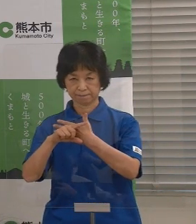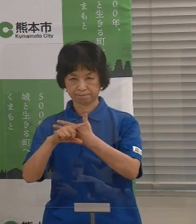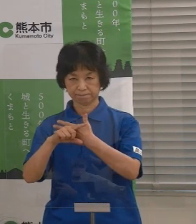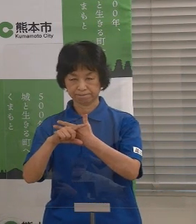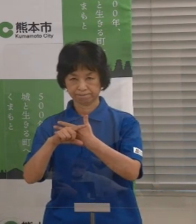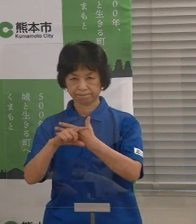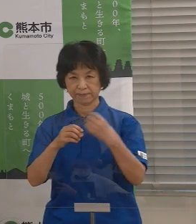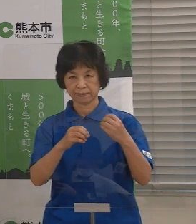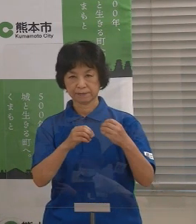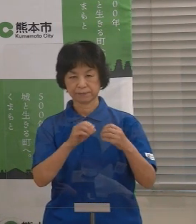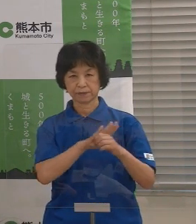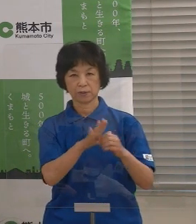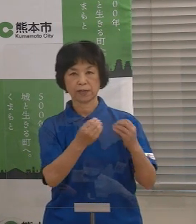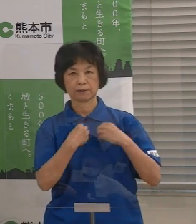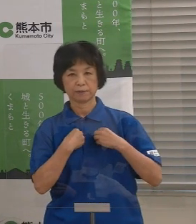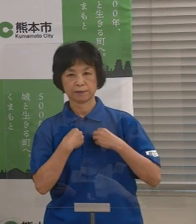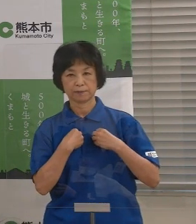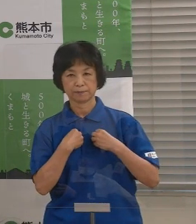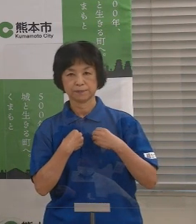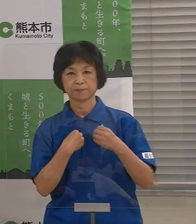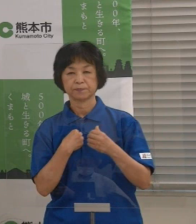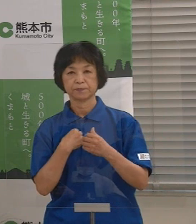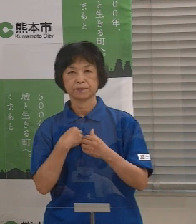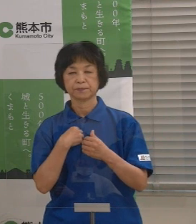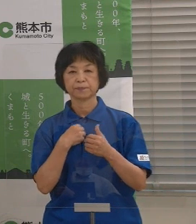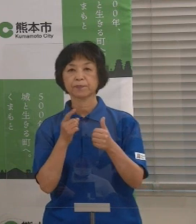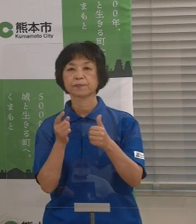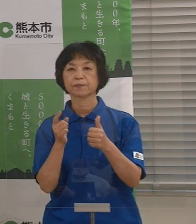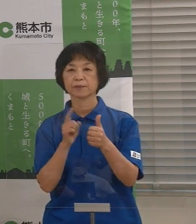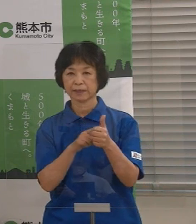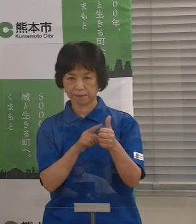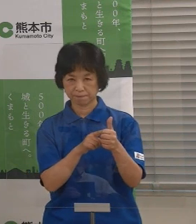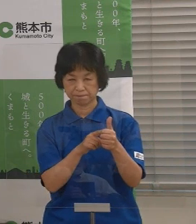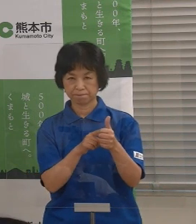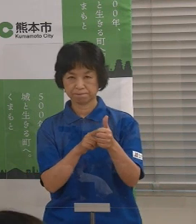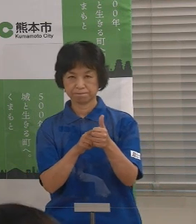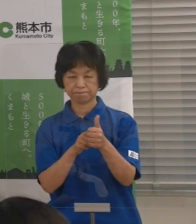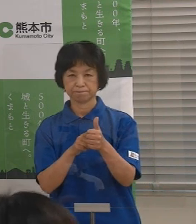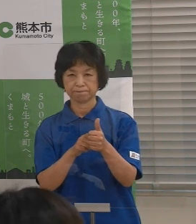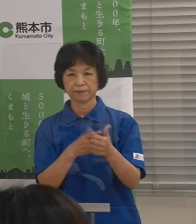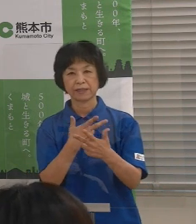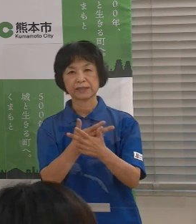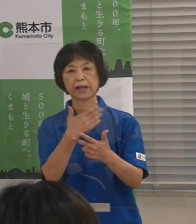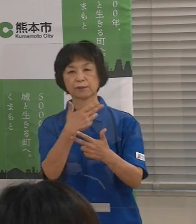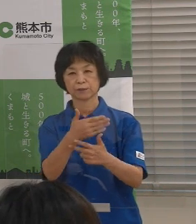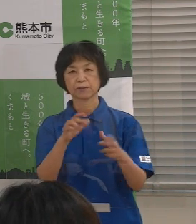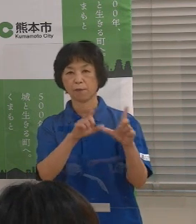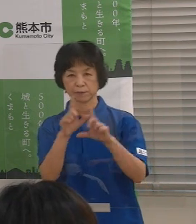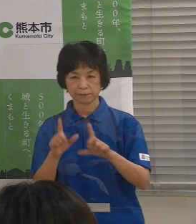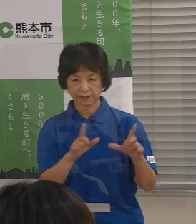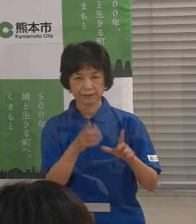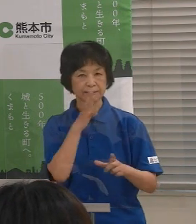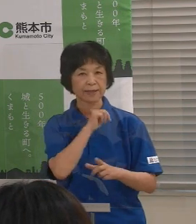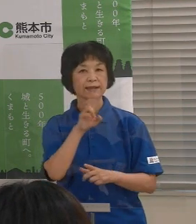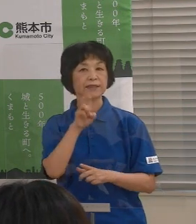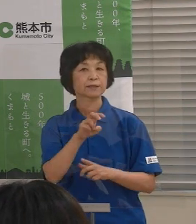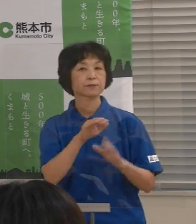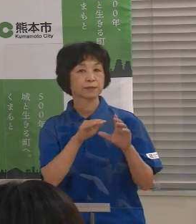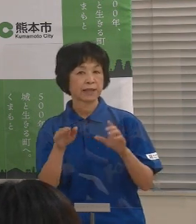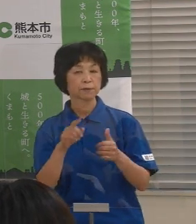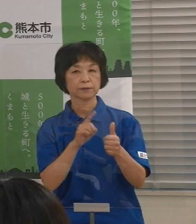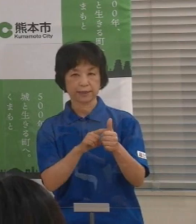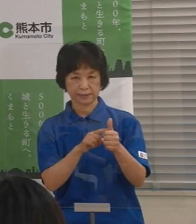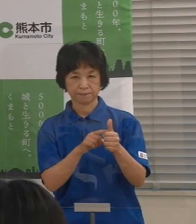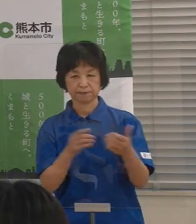新型コロナウイルス感染症の患者の方ですが、この方は北区にお住まいの20歳代の男性です